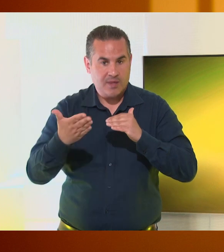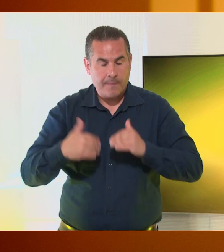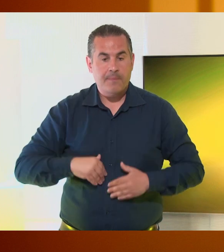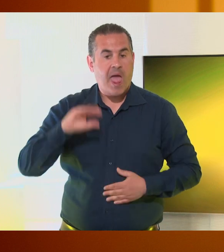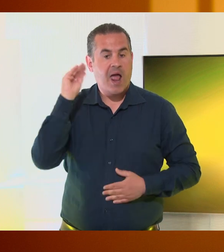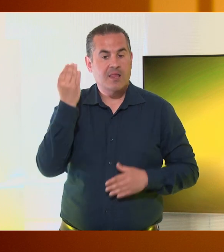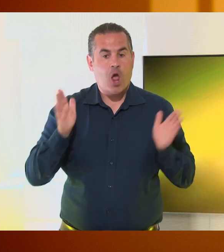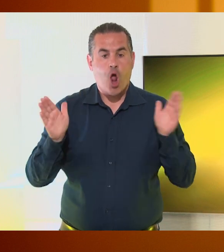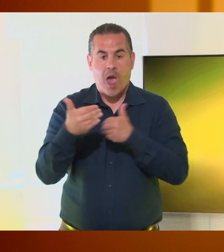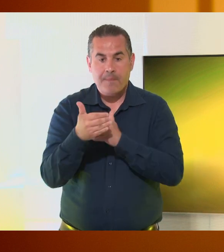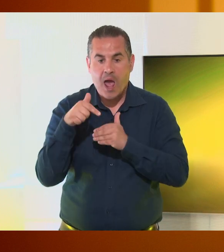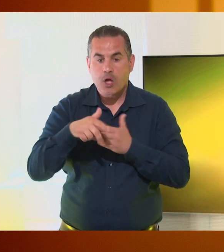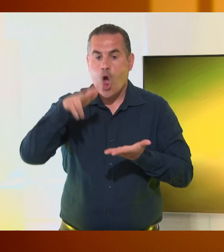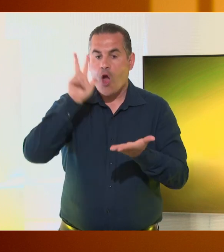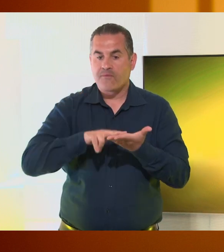Salute Tribù.